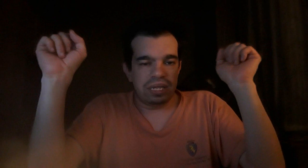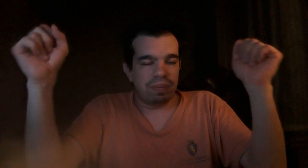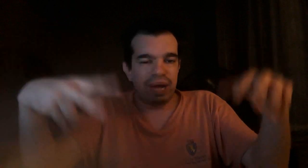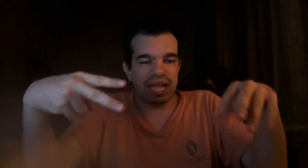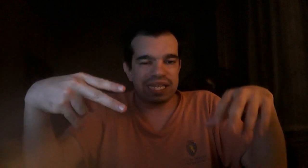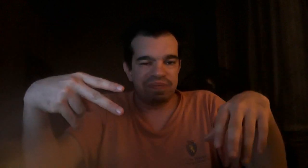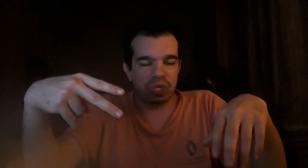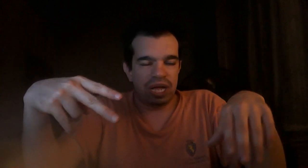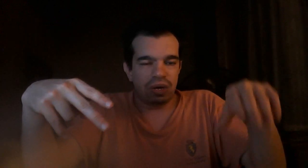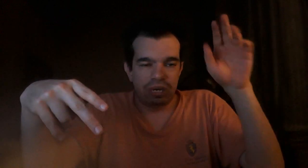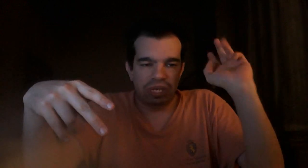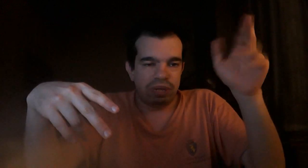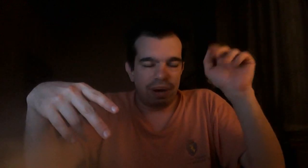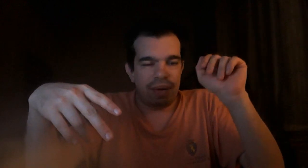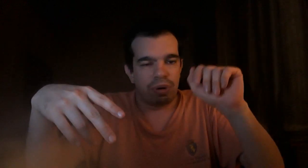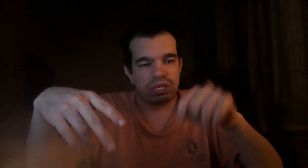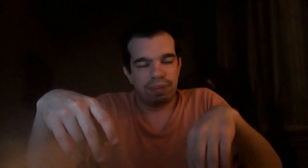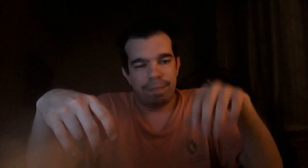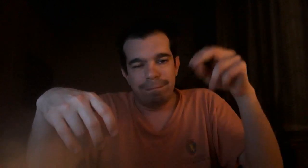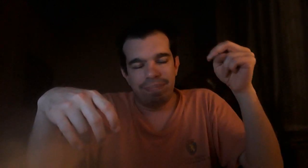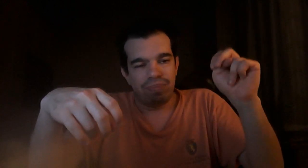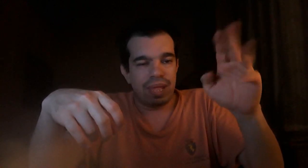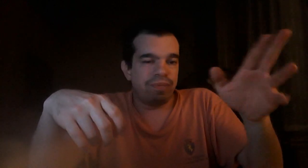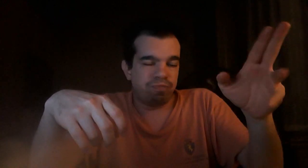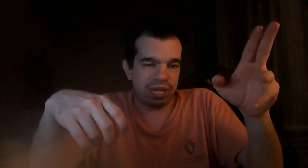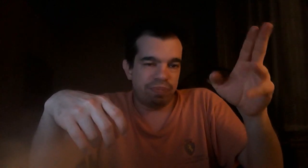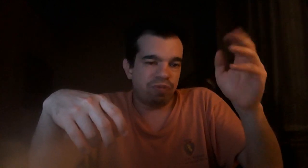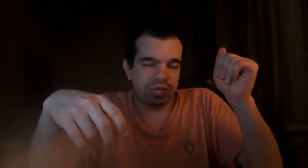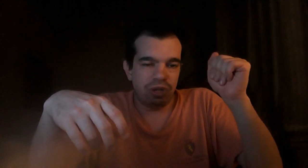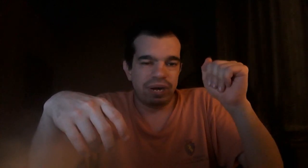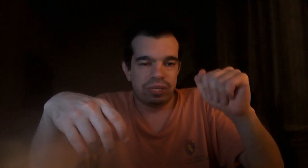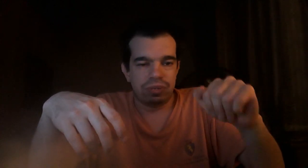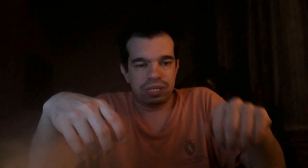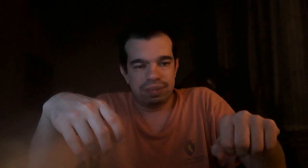Bye guys, forza le colli, ci vediamo alla prossima. E sempre forza Juventus.